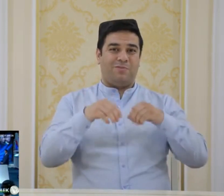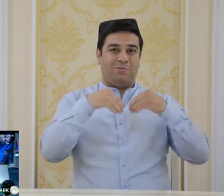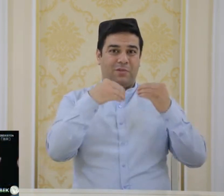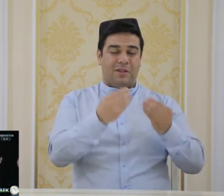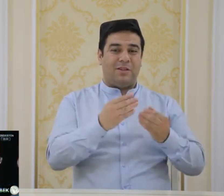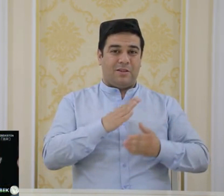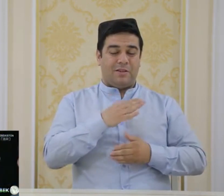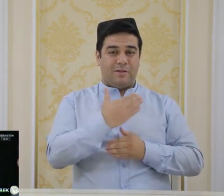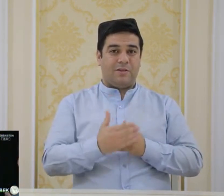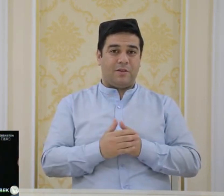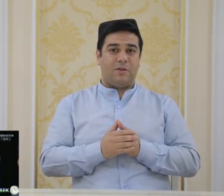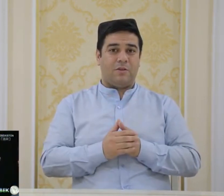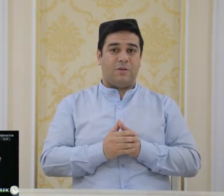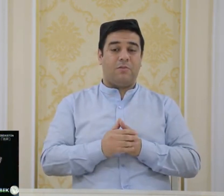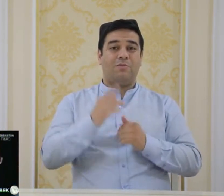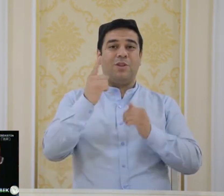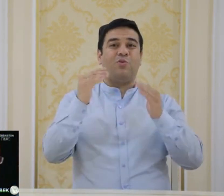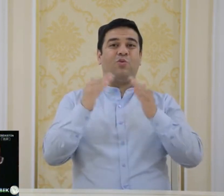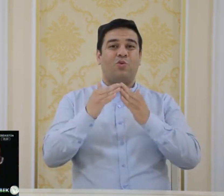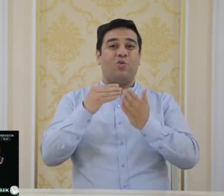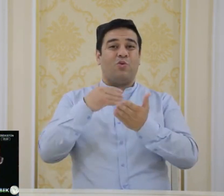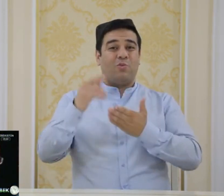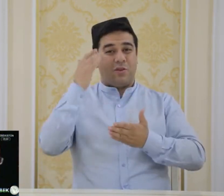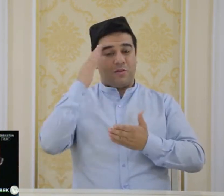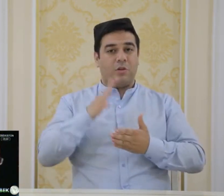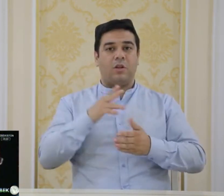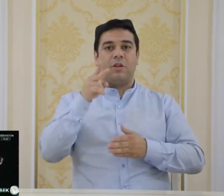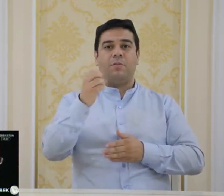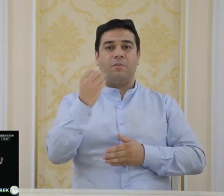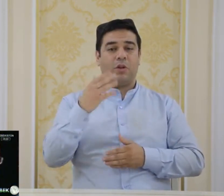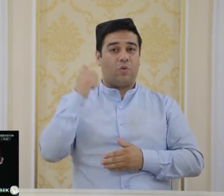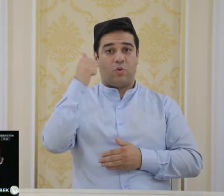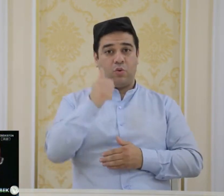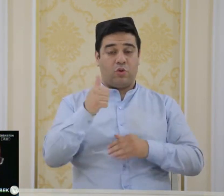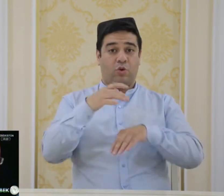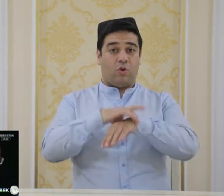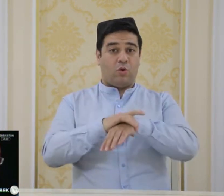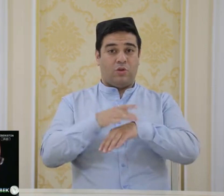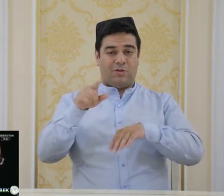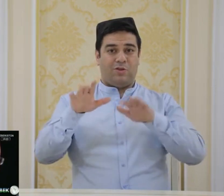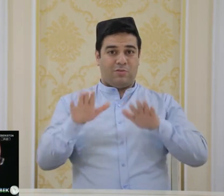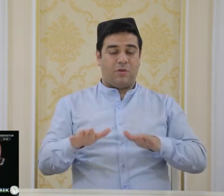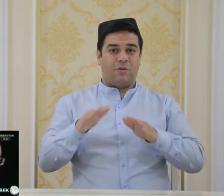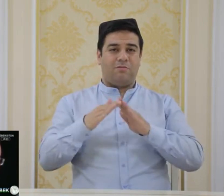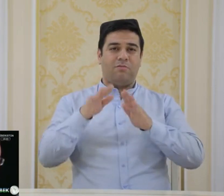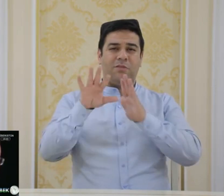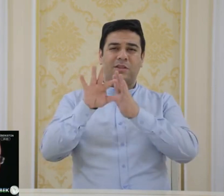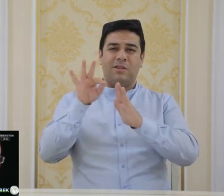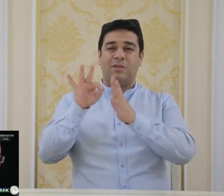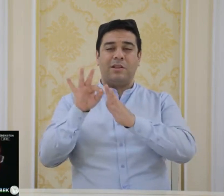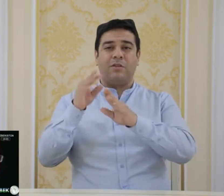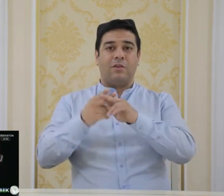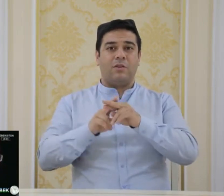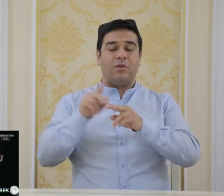deb bitta uy olmoqchi bo'ldik. Bu 2005 yil Toshkentdan tanlab